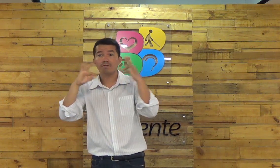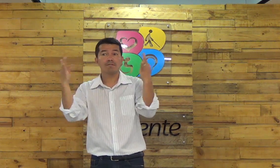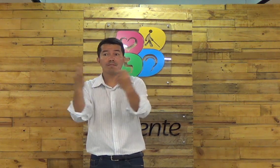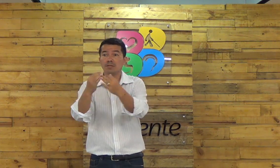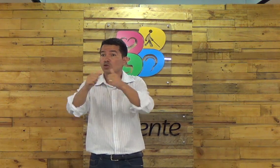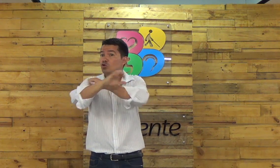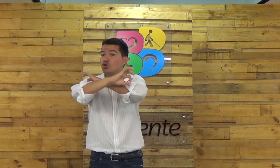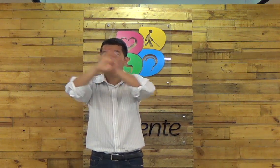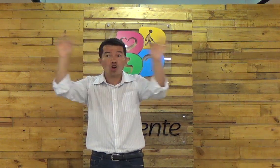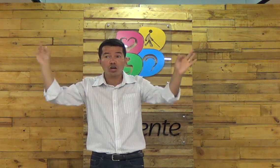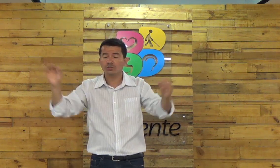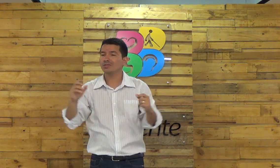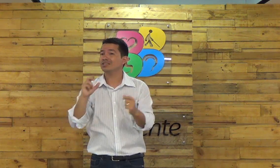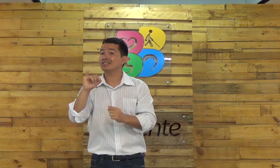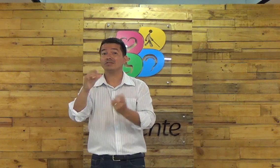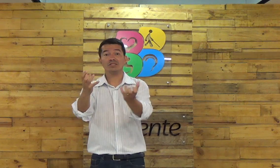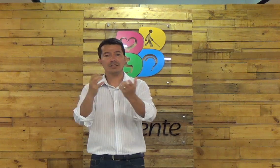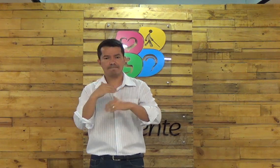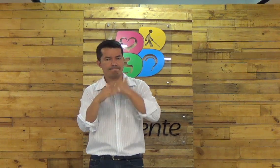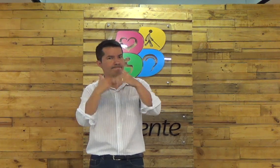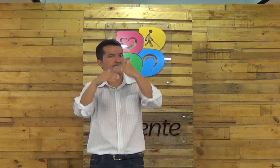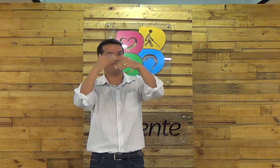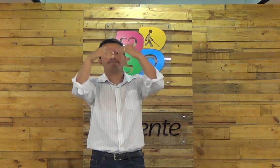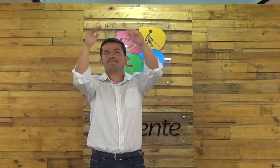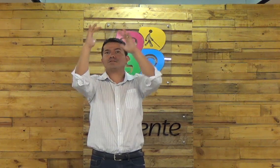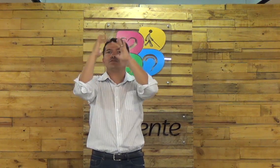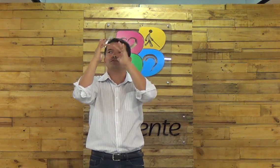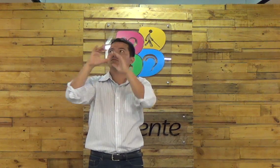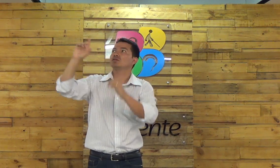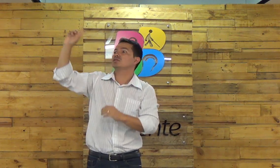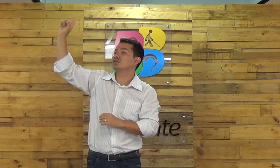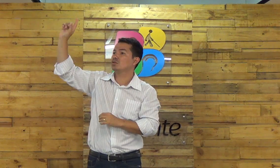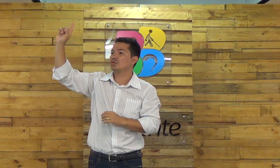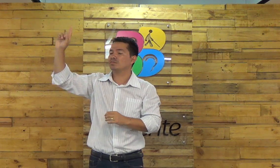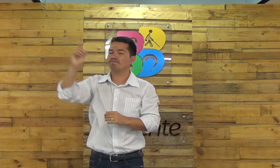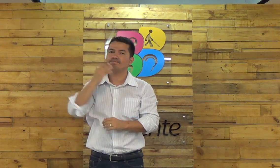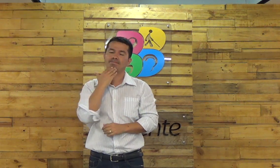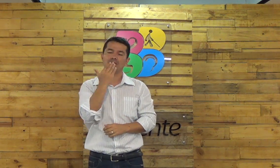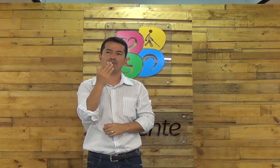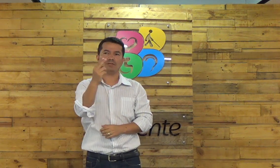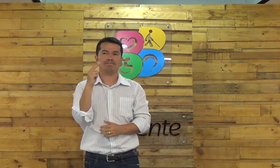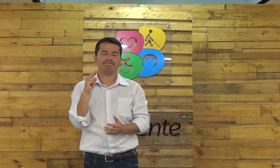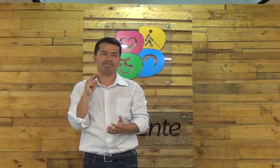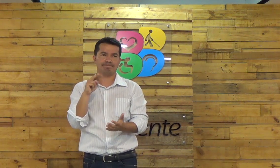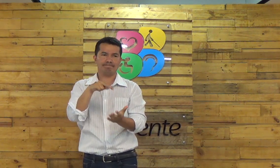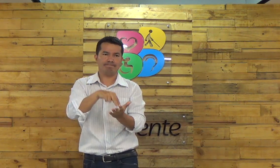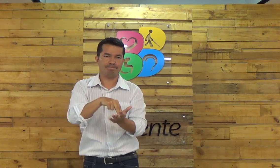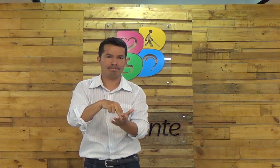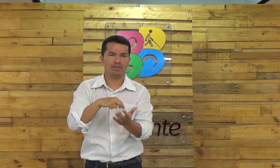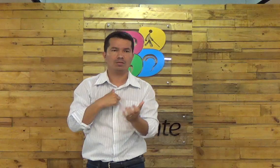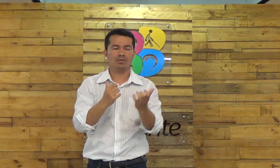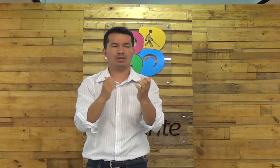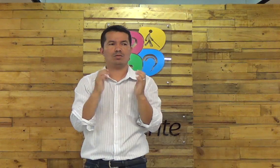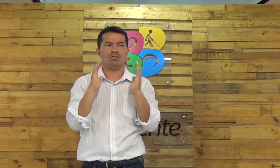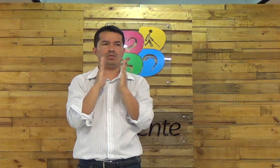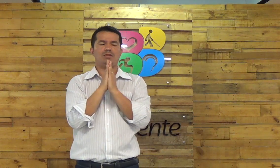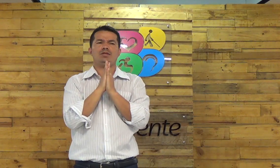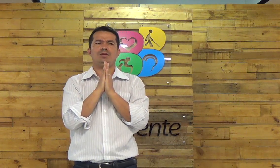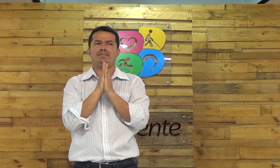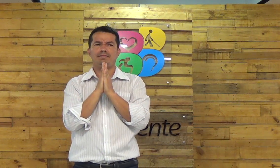se você quer um bom relacionamento com sua família com seus amigos se você quer crescer em intimidade com Deus eu peço para que você fique em pé que eu vou